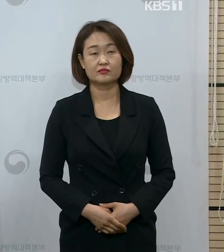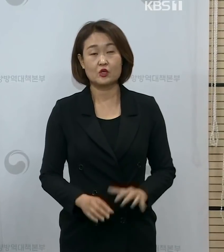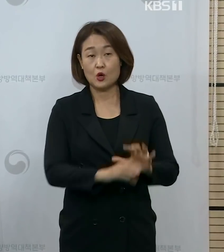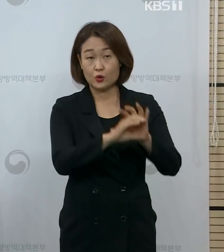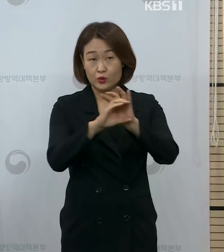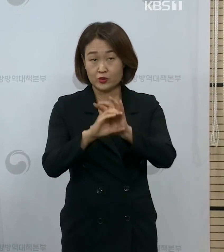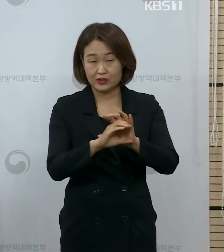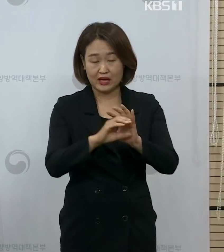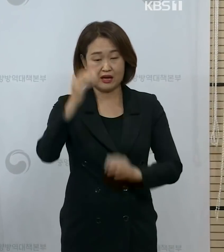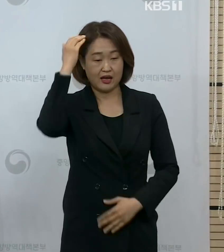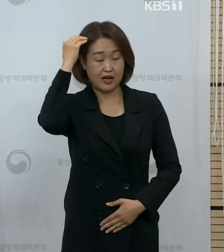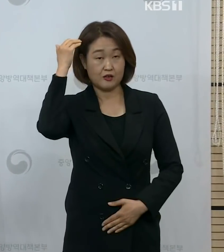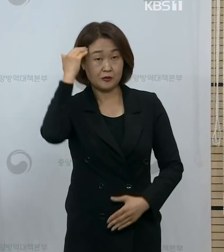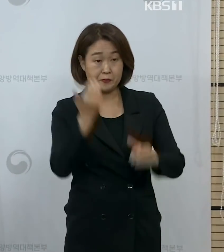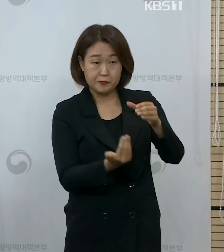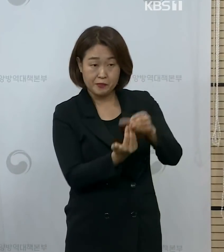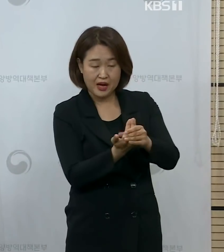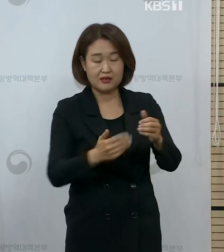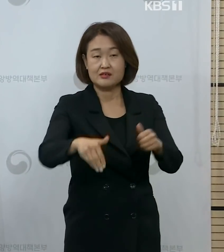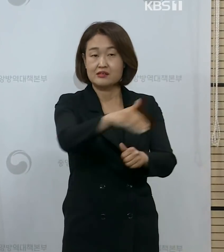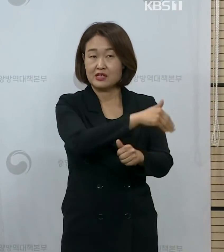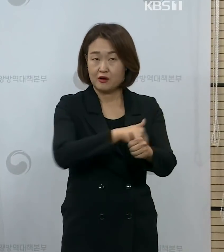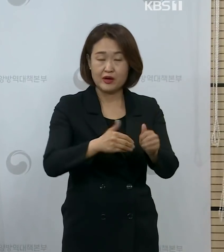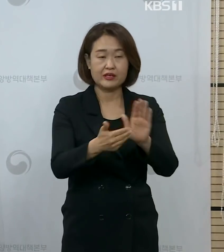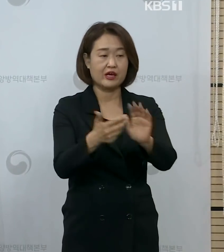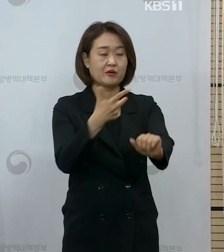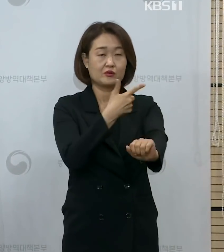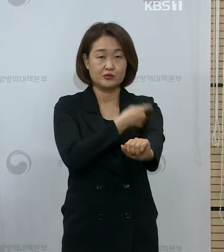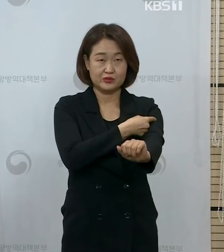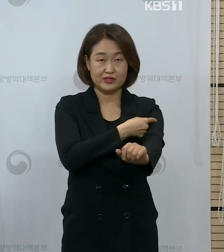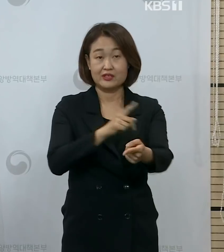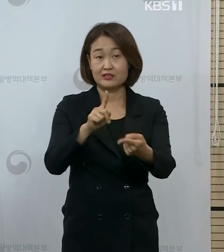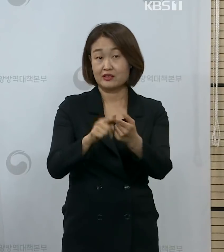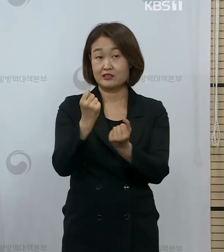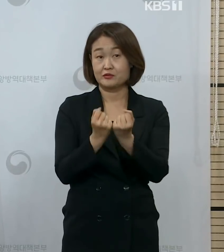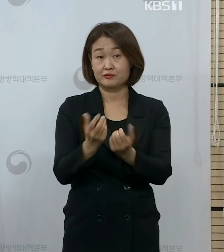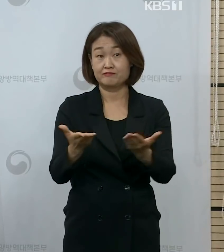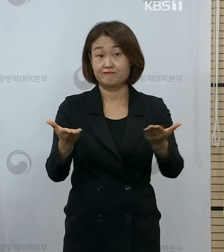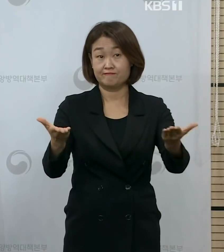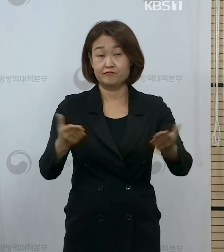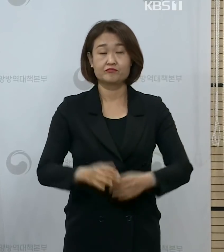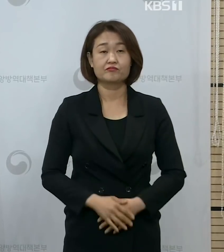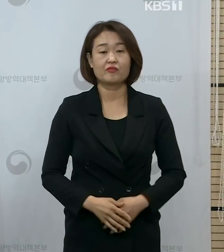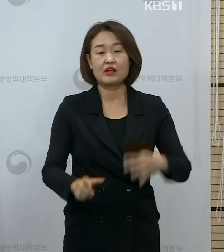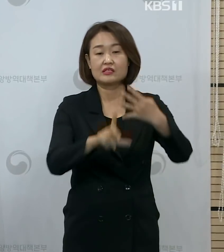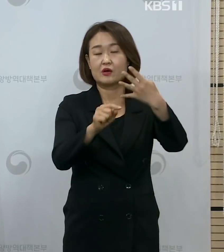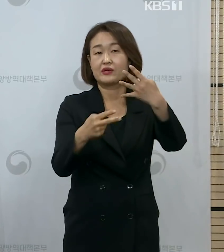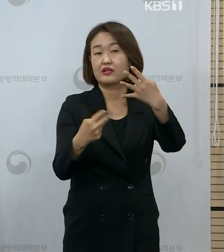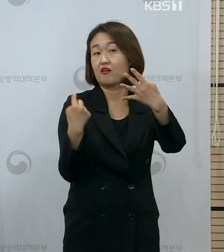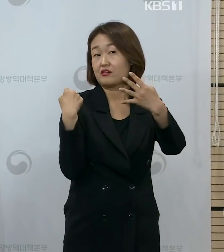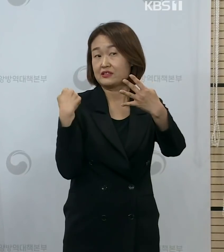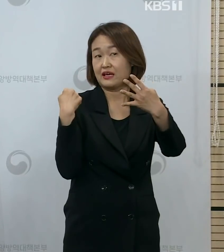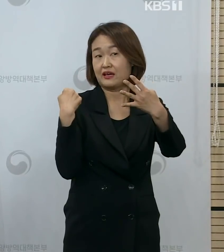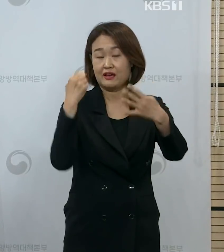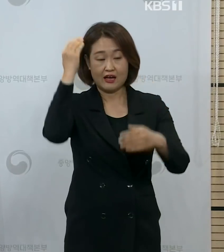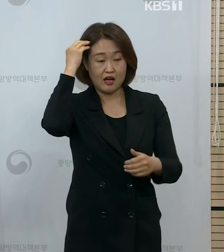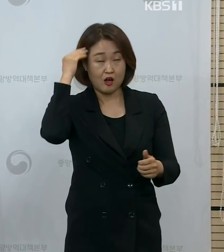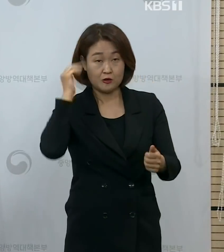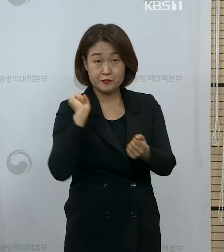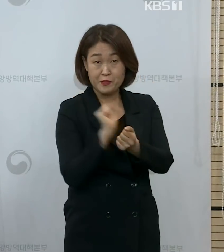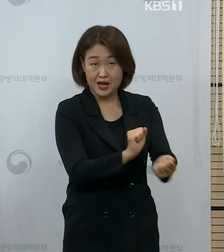네, 코로나19 국내 발생 현황 및 예방접종 현황에 대해서 말씀드리겠습니다. 4월 2일 기준으로 국내 발생